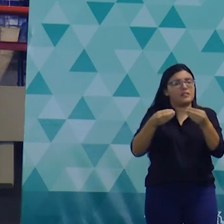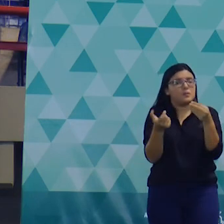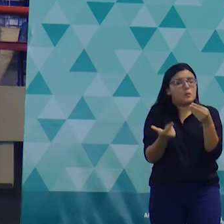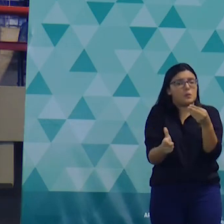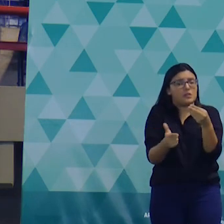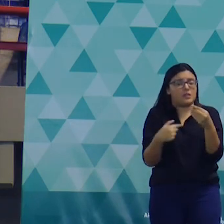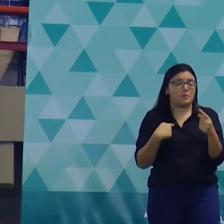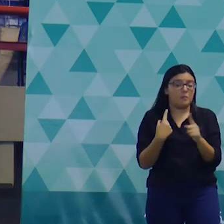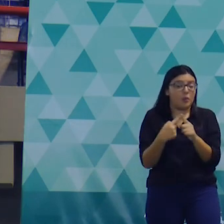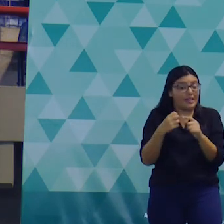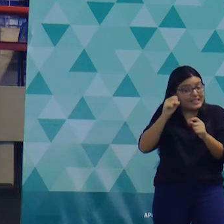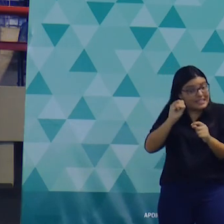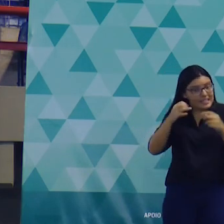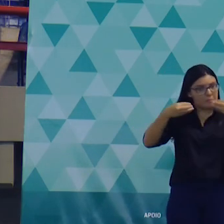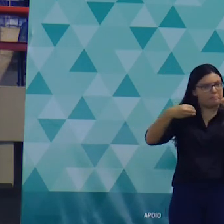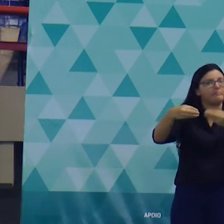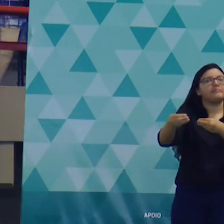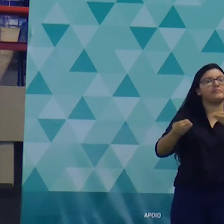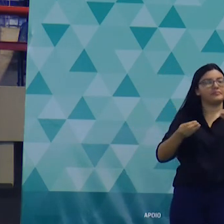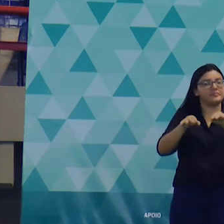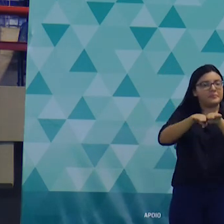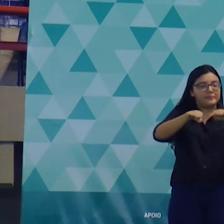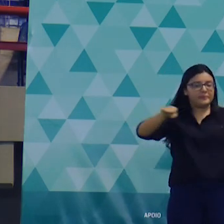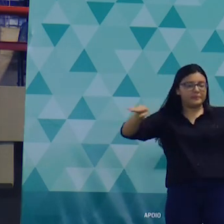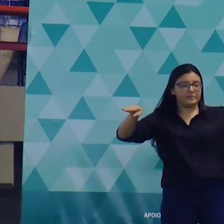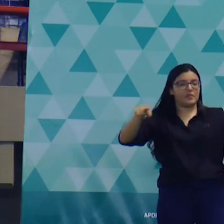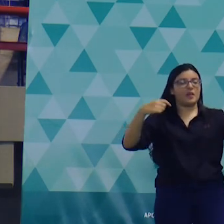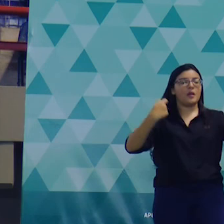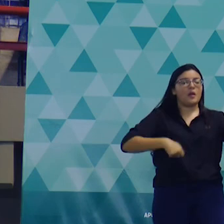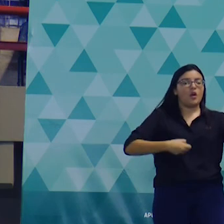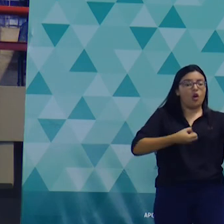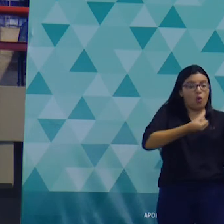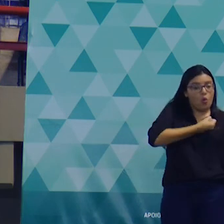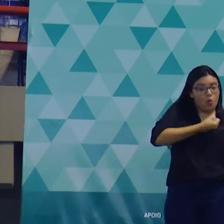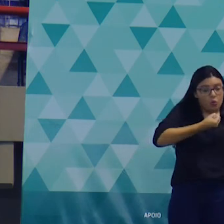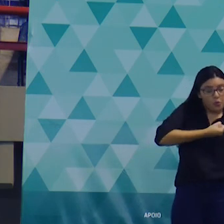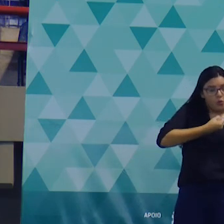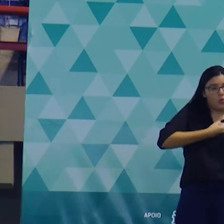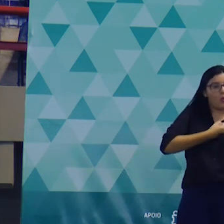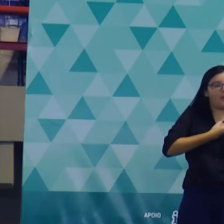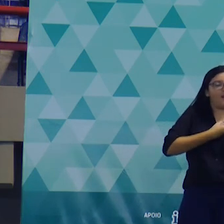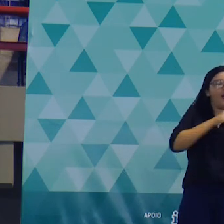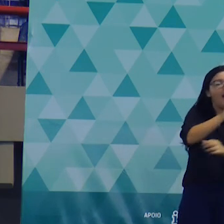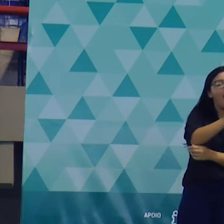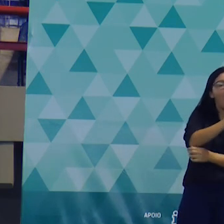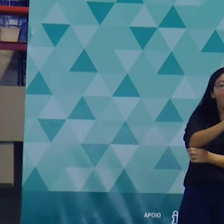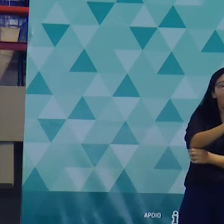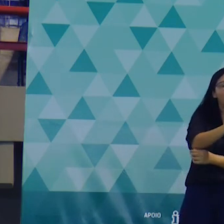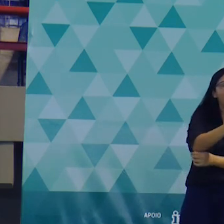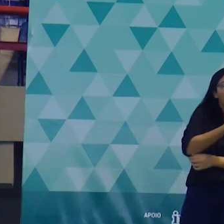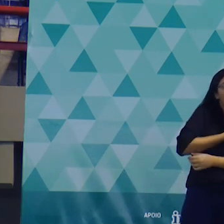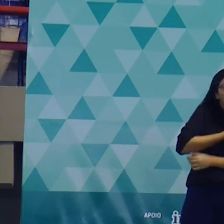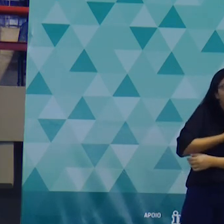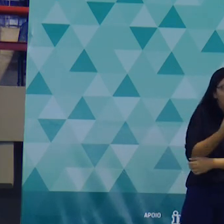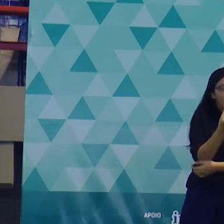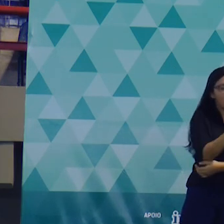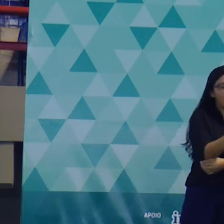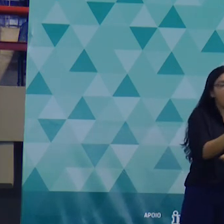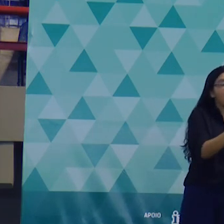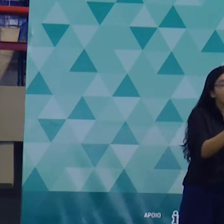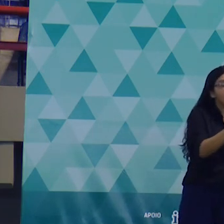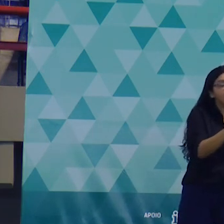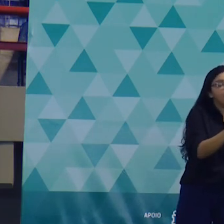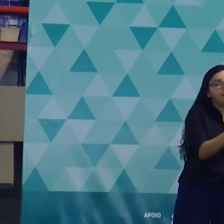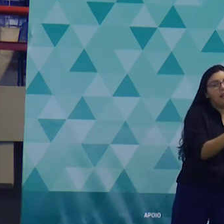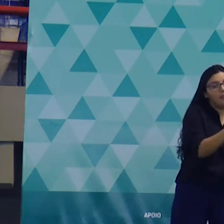se ela tivesse balanceada, o número de átomos do primeiro membro, antes da seta, teria que ser igual ao número de átomos do segundo membro, depois